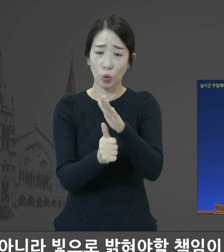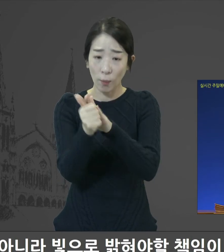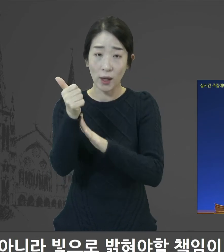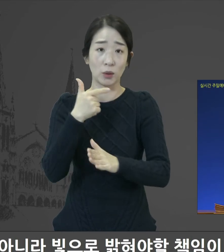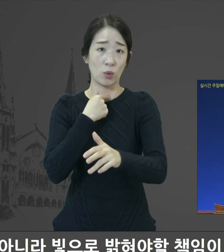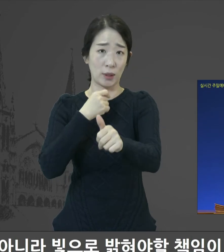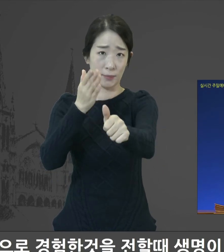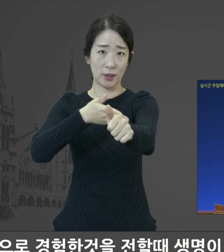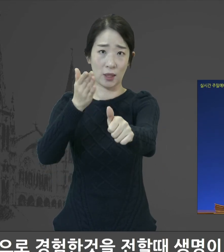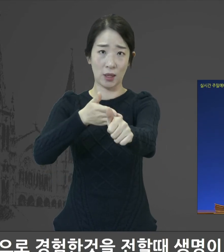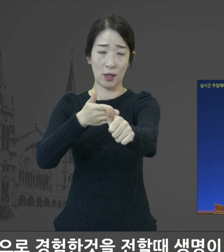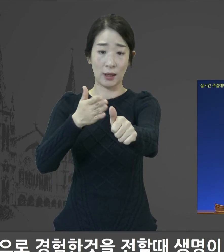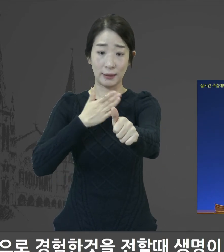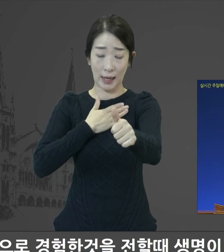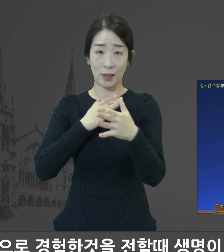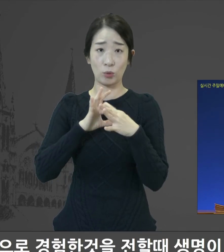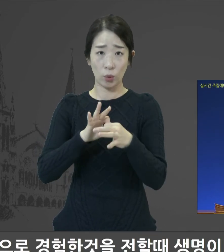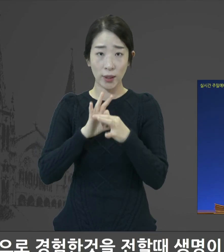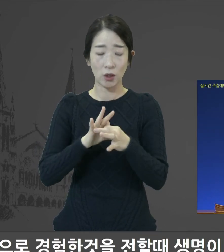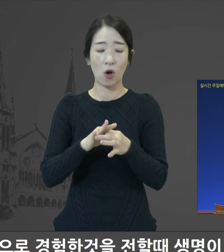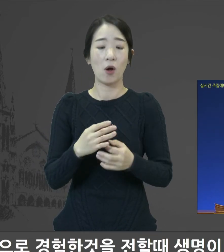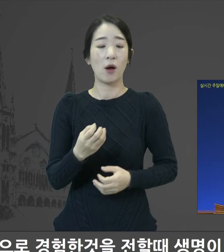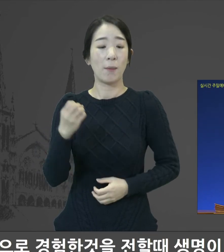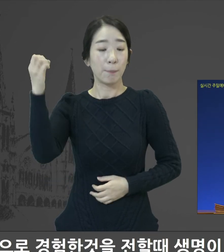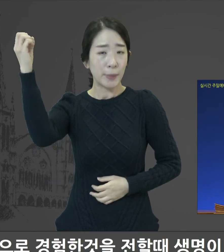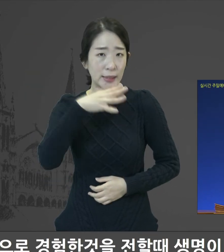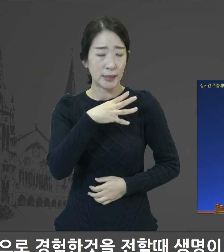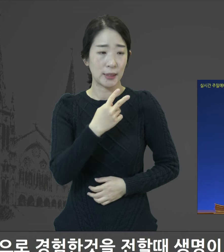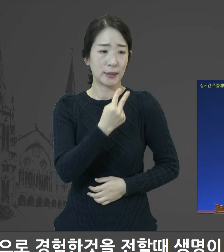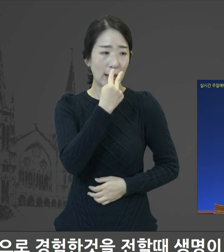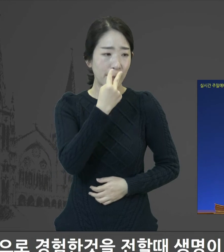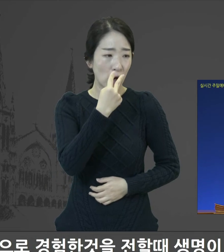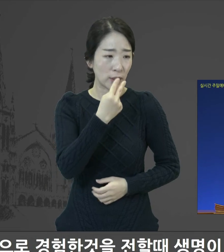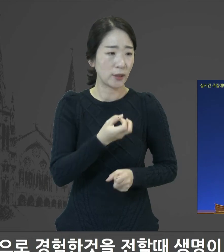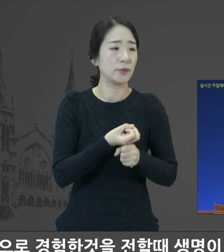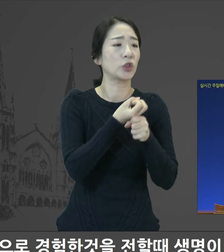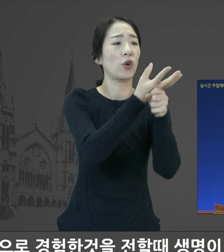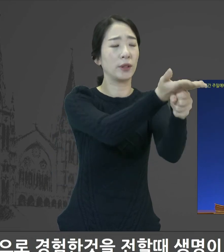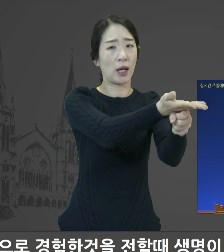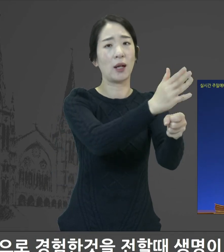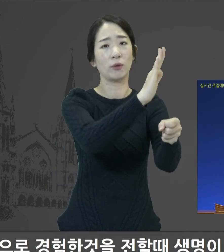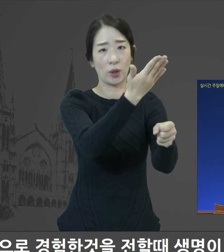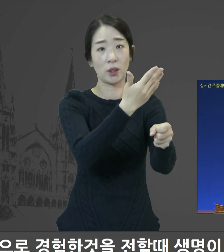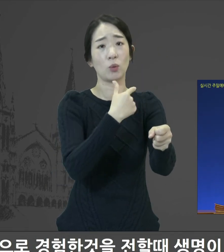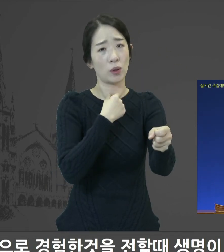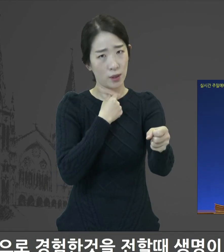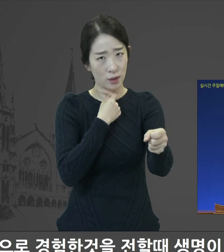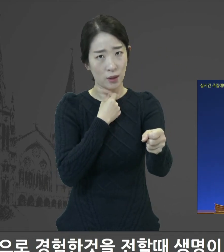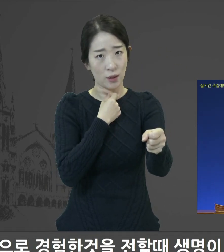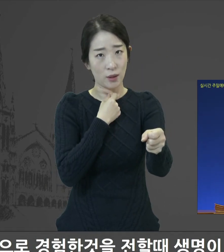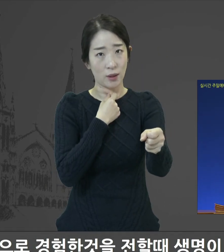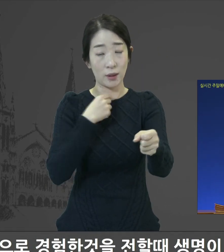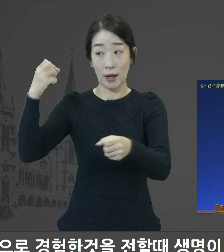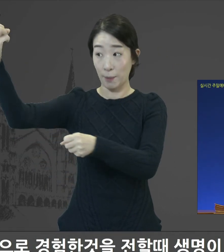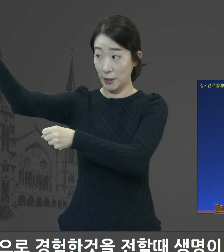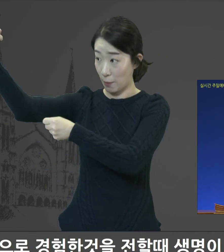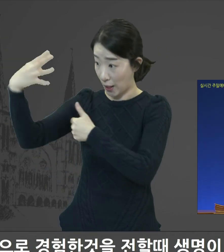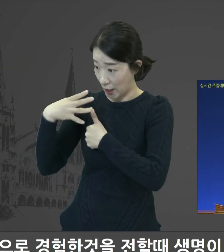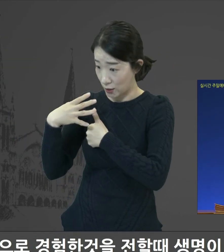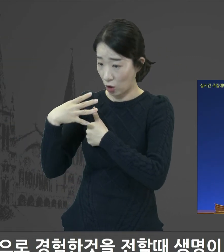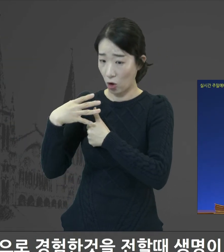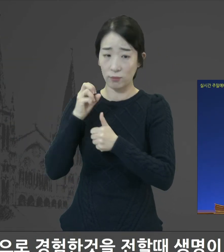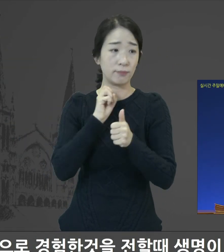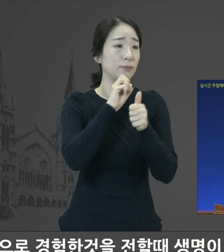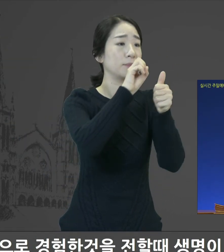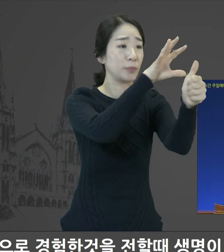통해서 생명이 나아질 수 있는 것을 소망하십시다. 내가 정말 빛이 되어서 빛을 또 발할 수 있는 그런